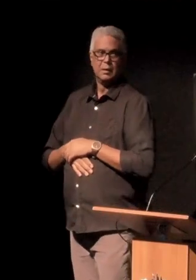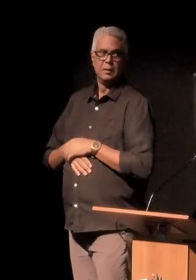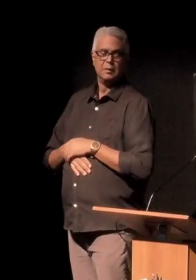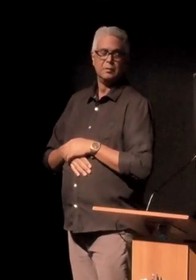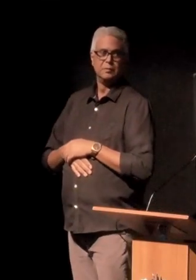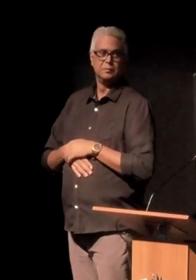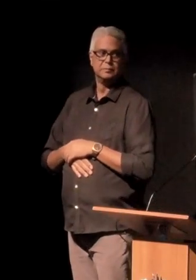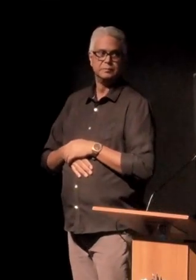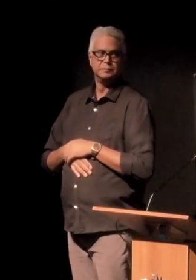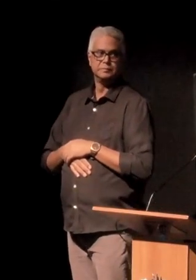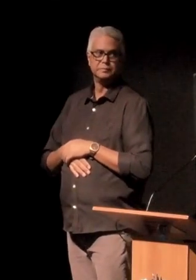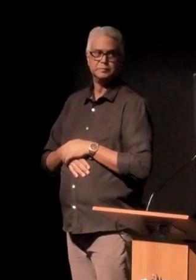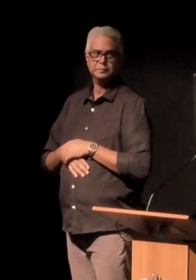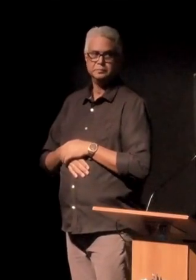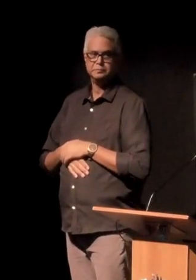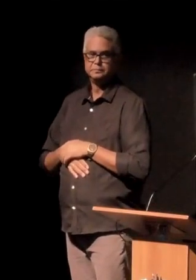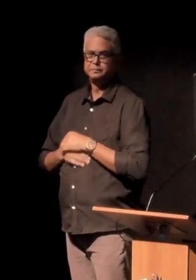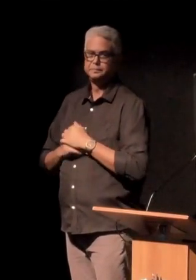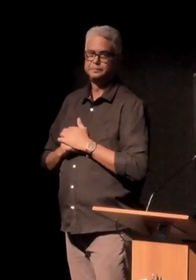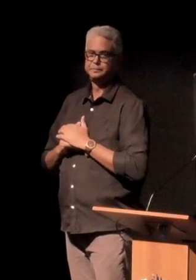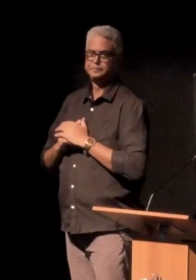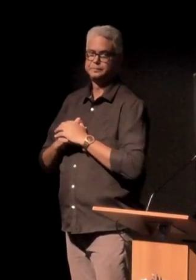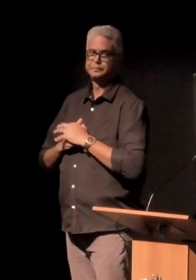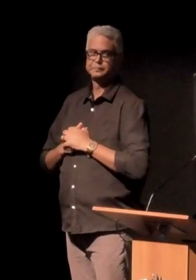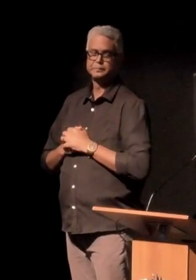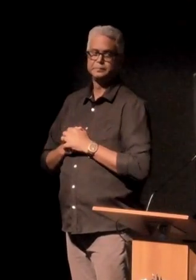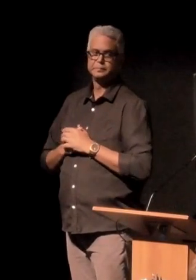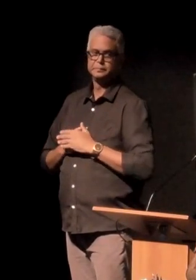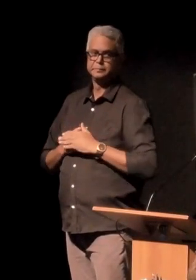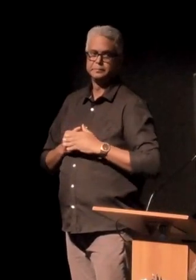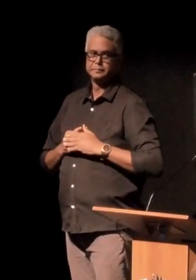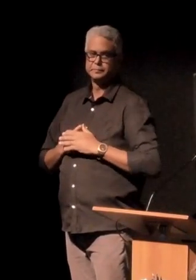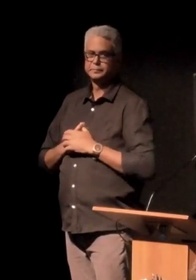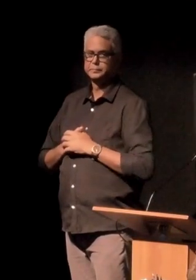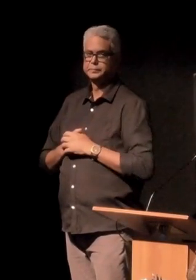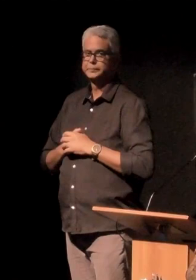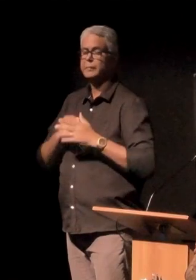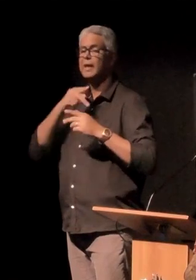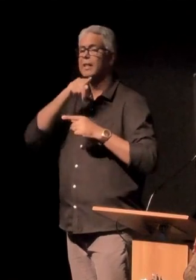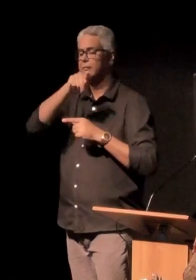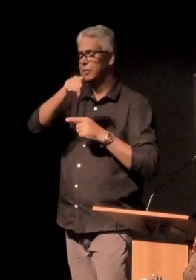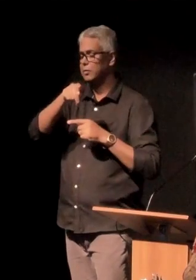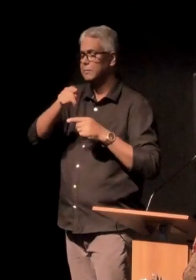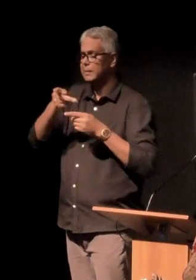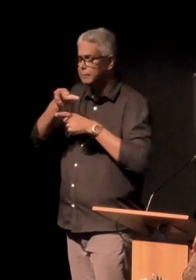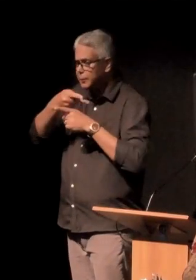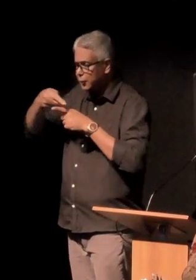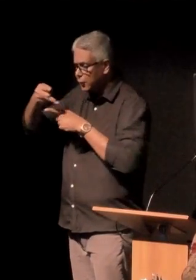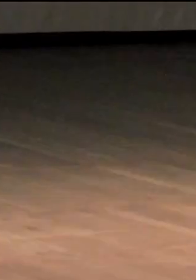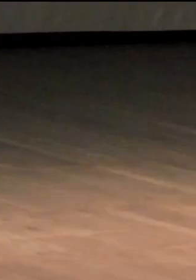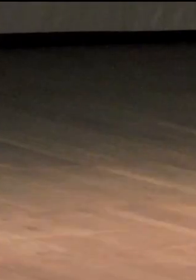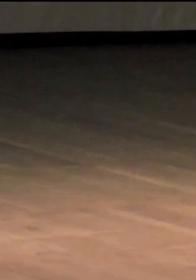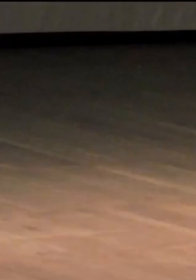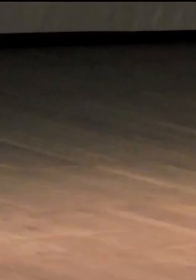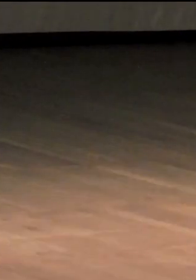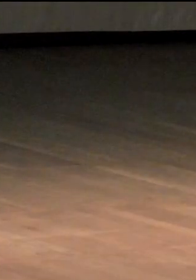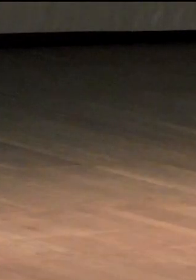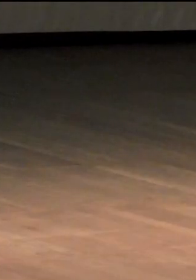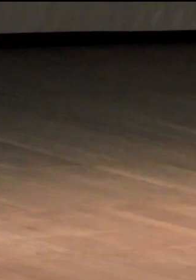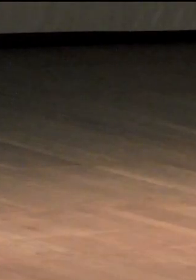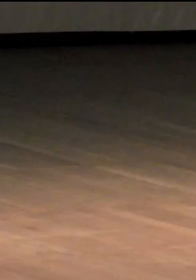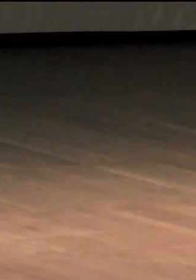E aí o seguinte no não aquele do culinar afro tá no Instagram do culinária afro acho que a comida